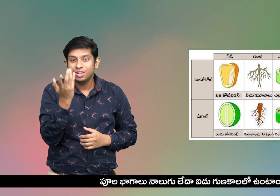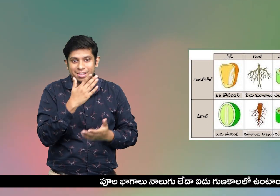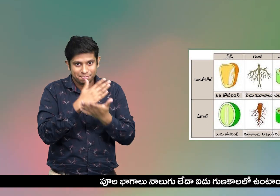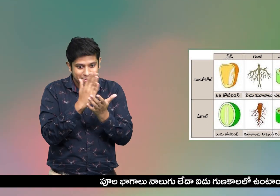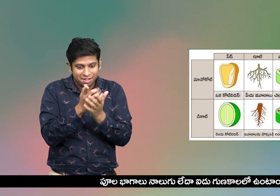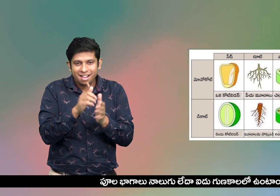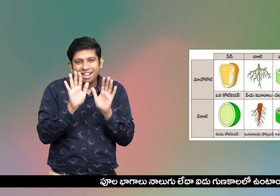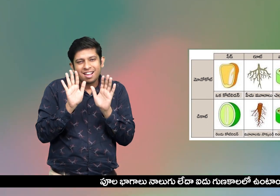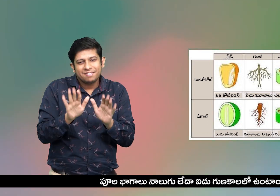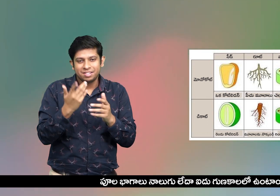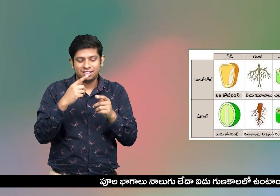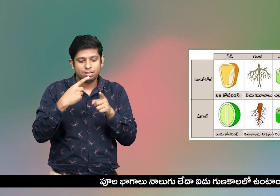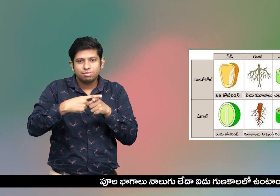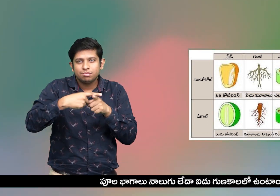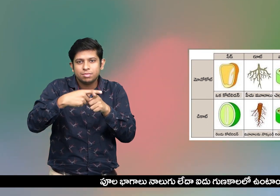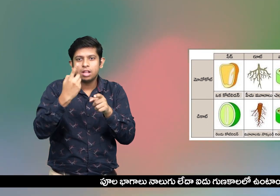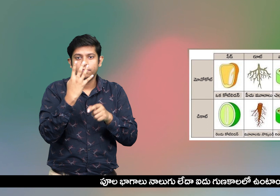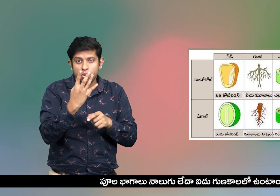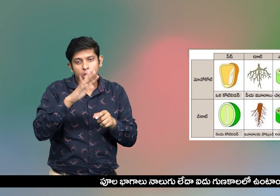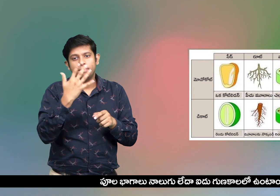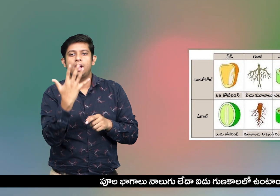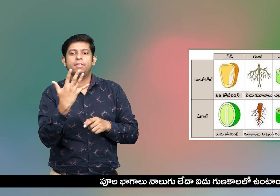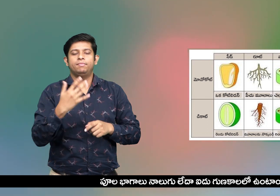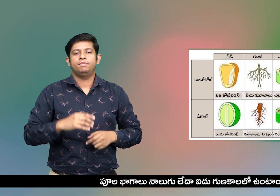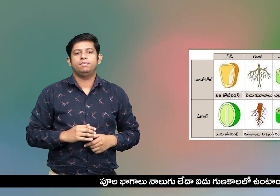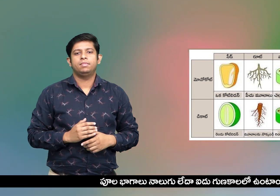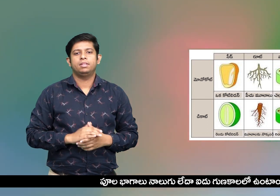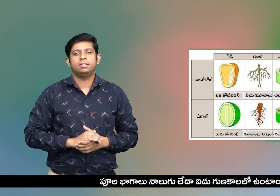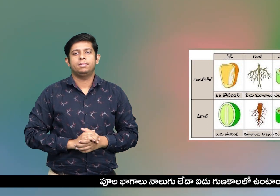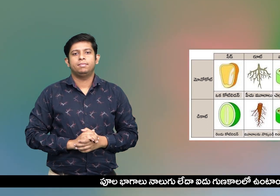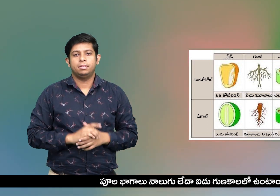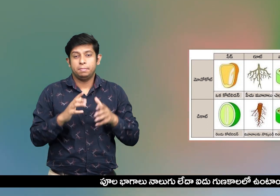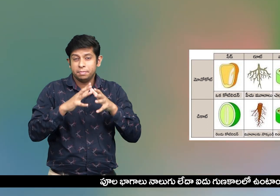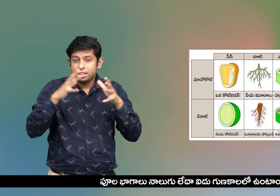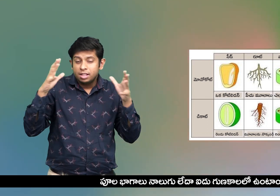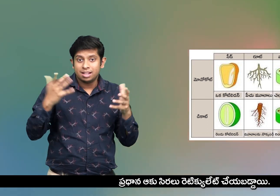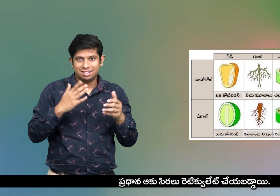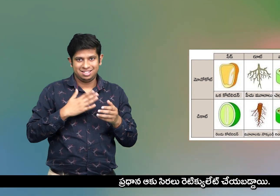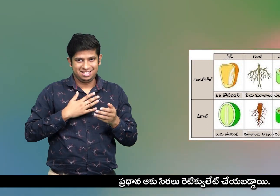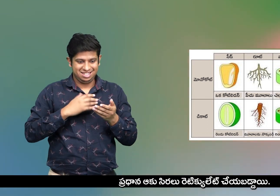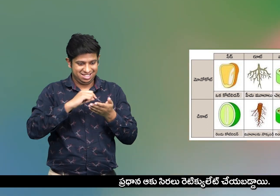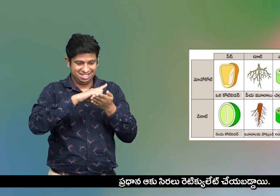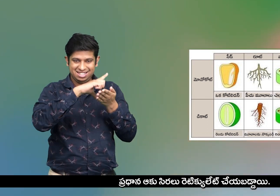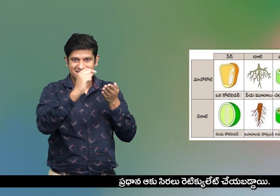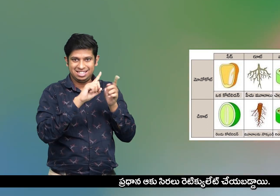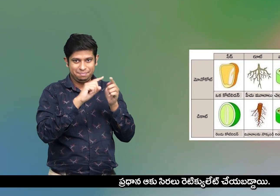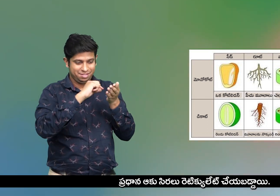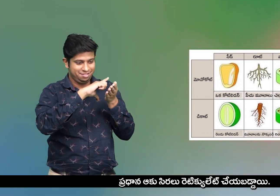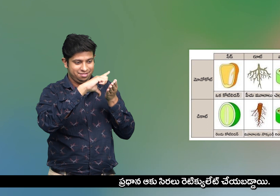పూల భాగాలు 4 లేదా 5 గుణిజాల్లో ఉంటాయి. ప్రధాన ఆకుసిరలు